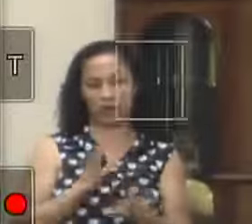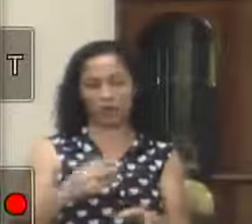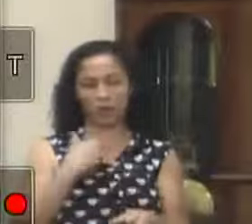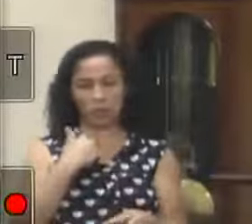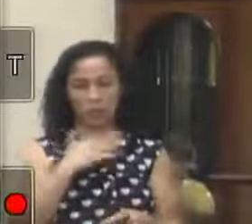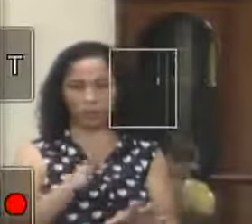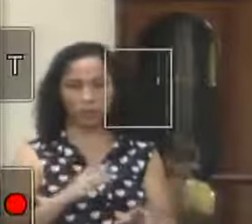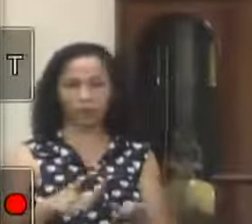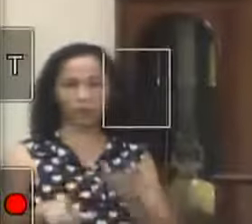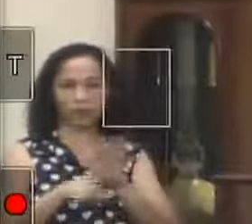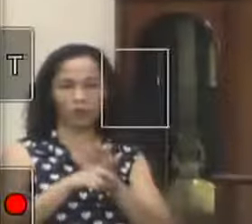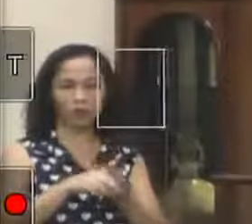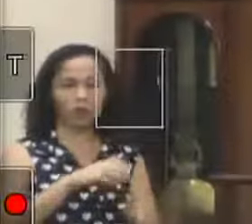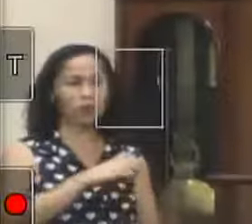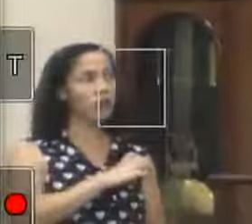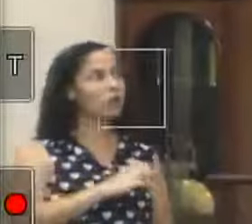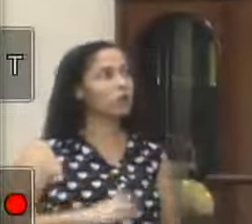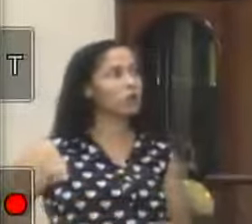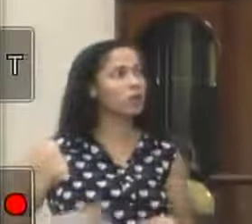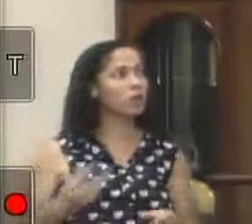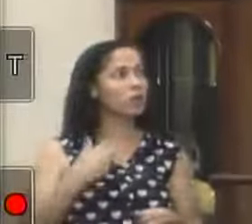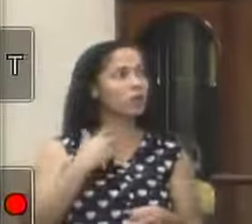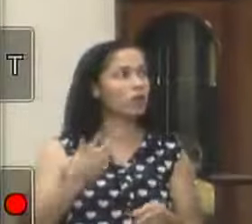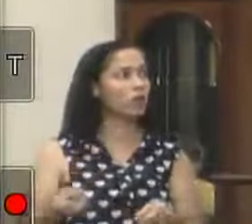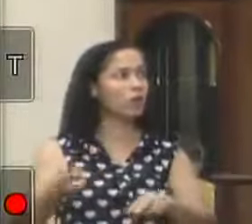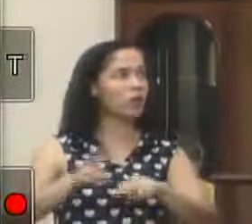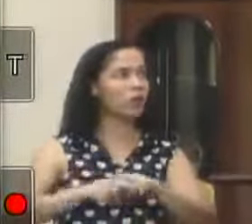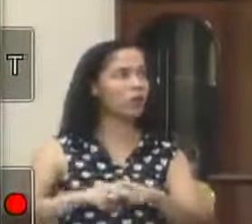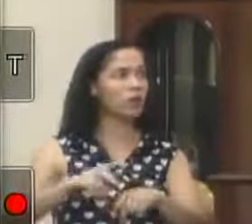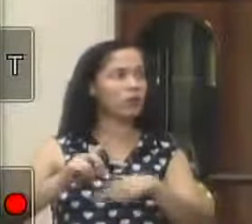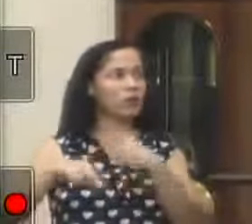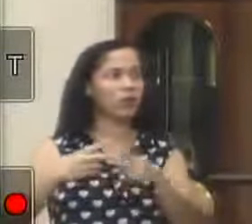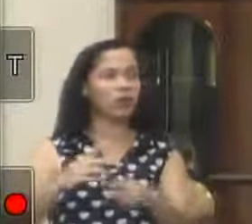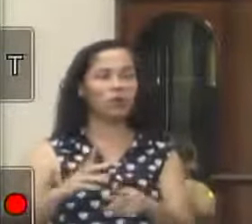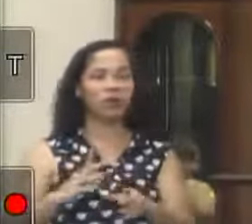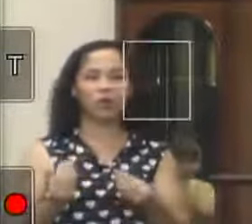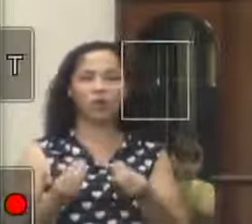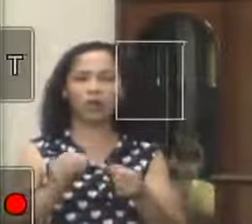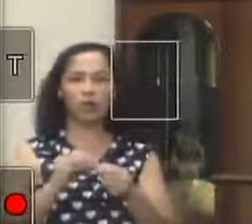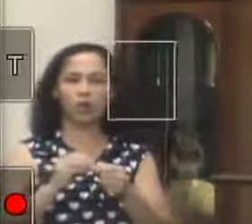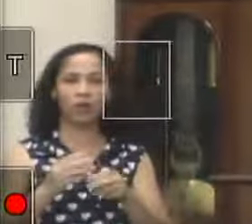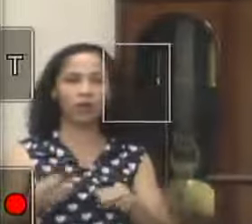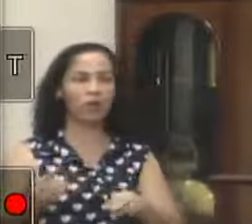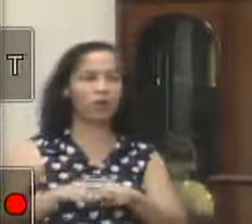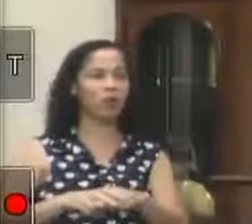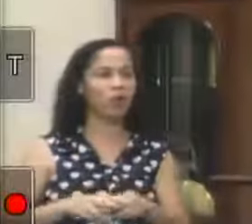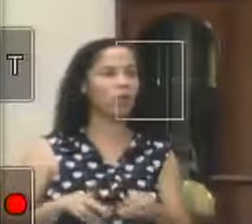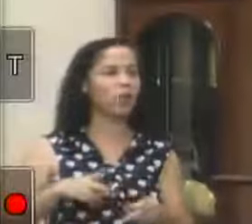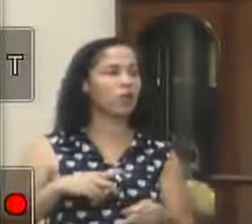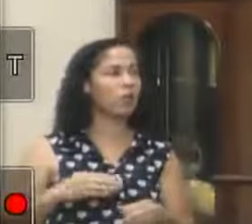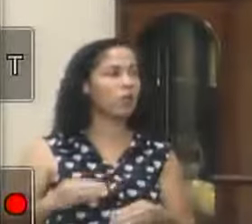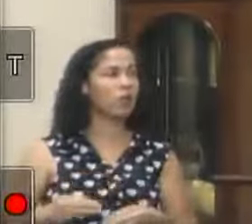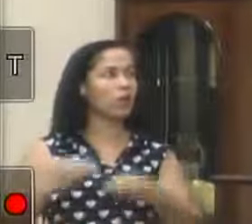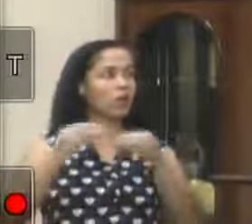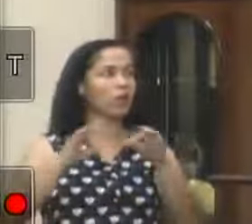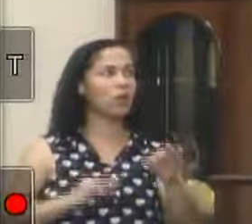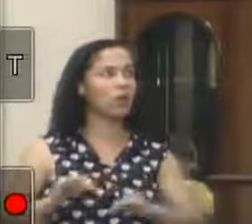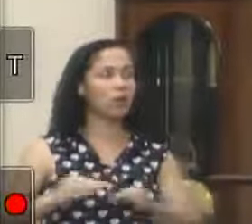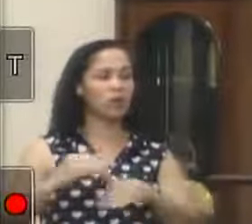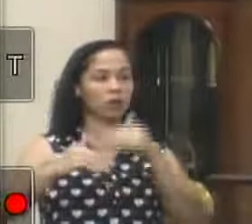Constituição existe que ninguém poderia ser preso até trânsito em julgado da sentença. O que seria isso? Tem que levar esse